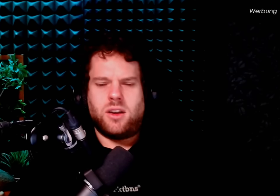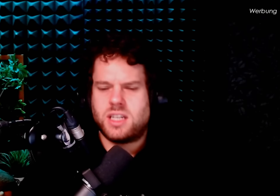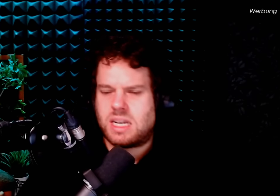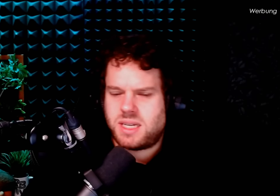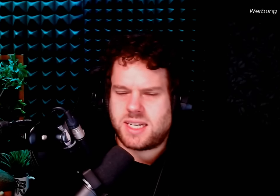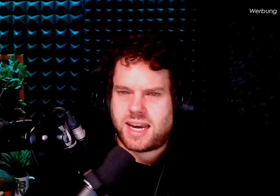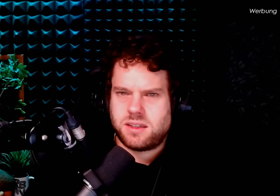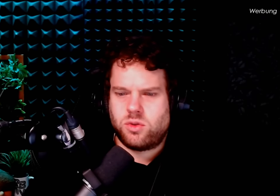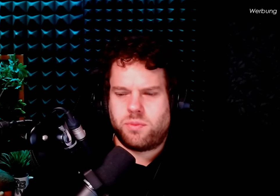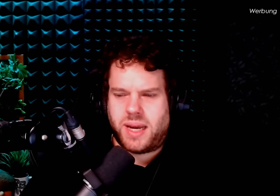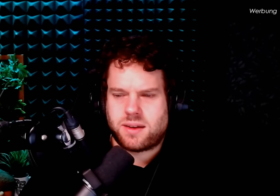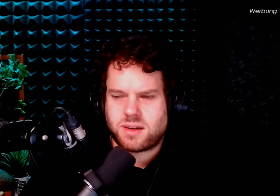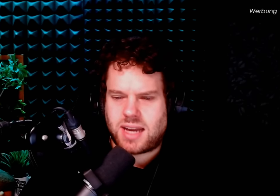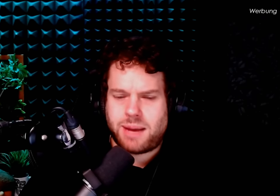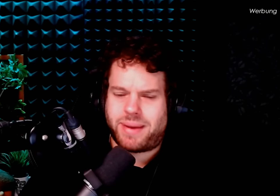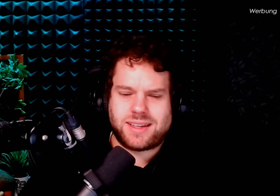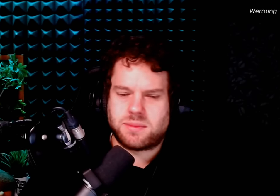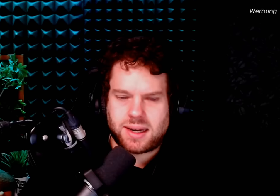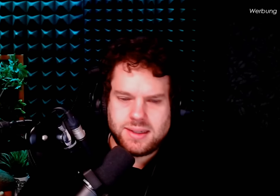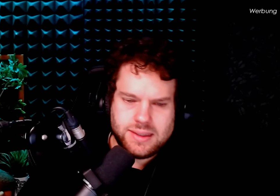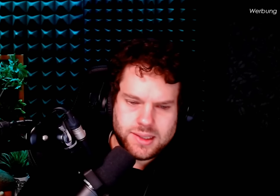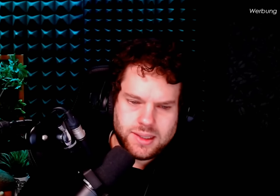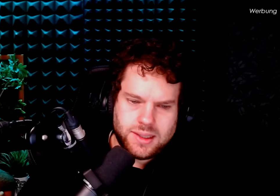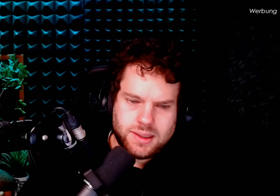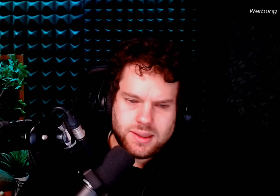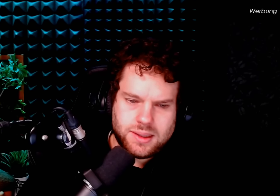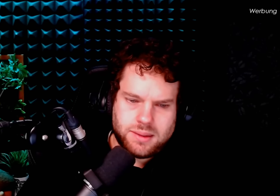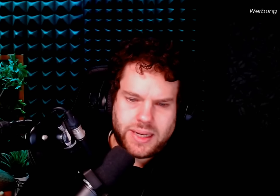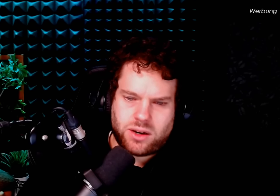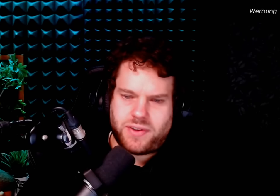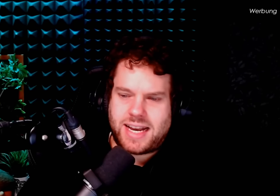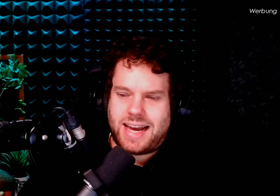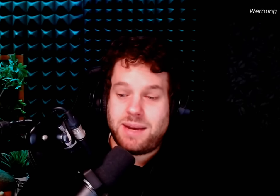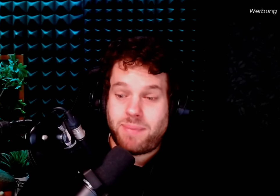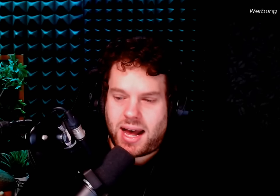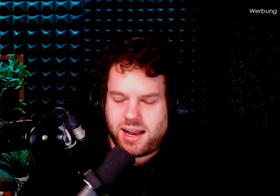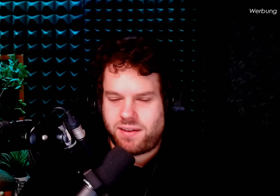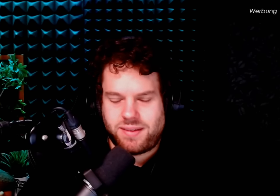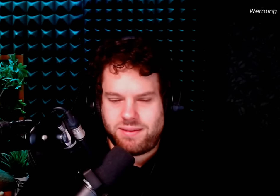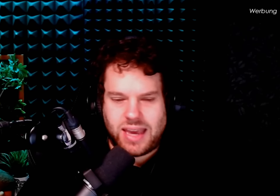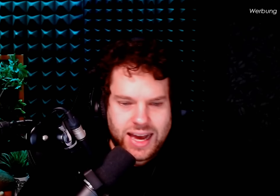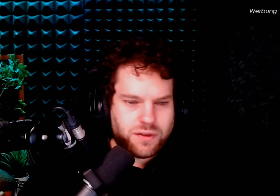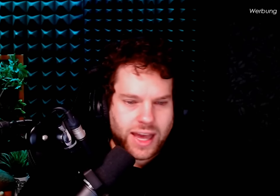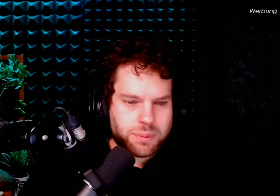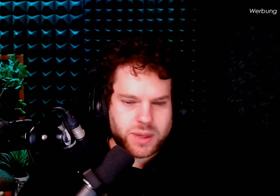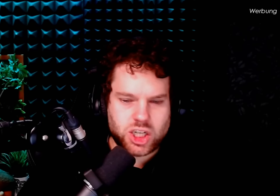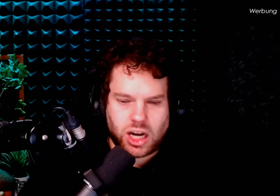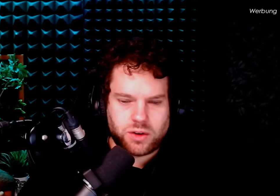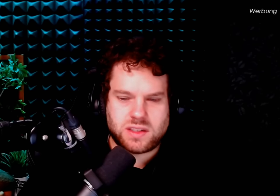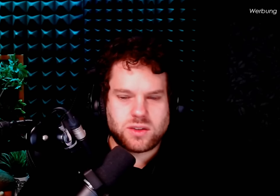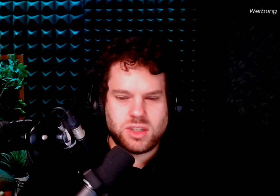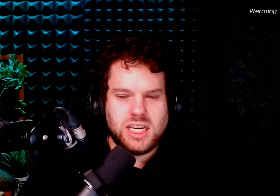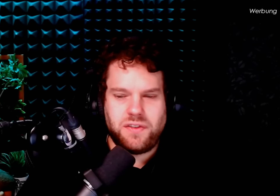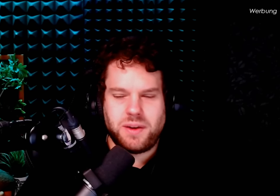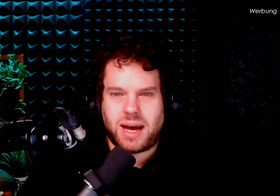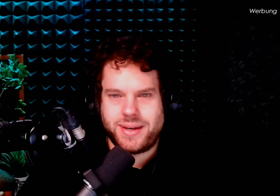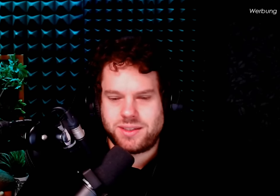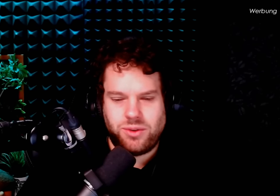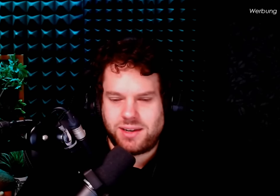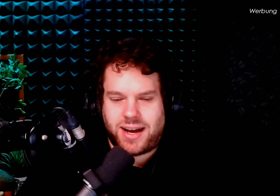Die Leute nennen mich nicht Käsekuchenbär, sondern Ameisenbär. Mein Gott, weil ich halt einmal, ja, vielleicht mit der Schnauz zu tief im Ameisenhügel